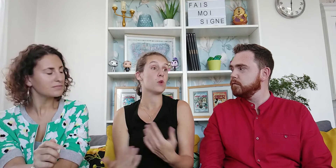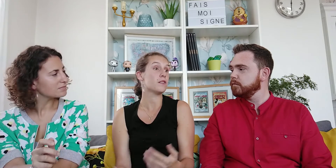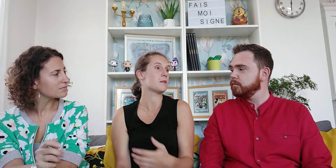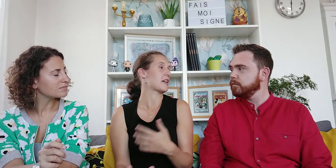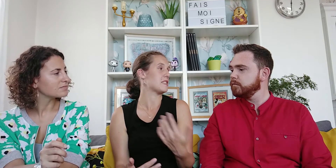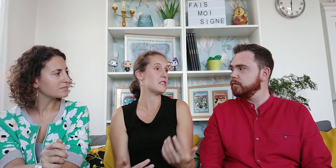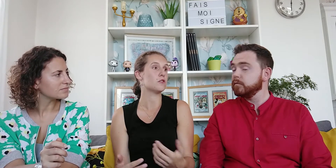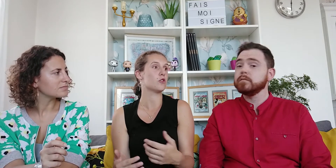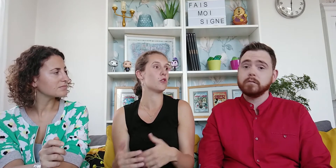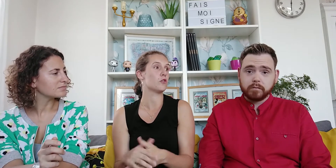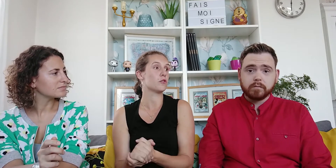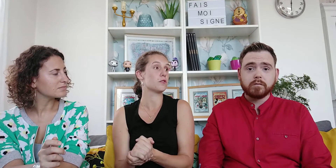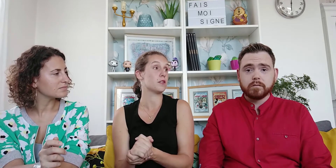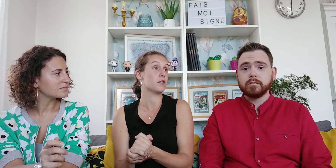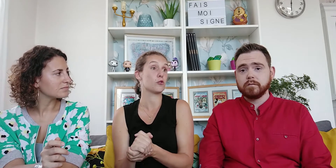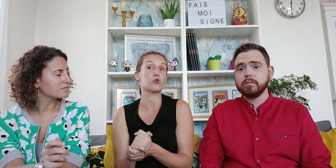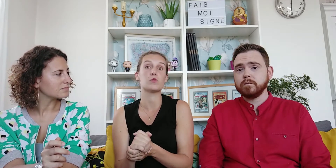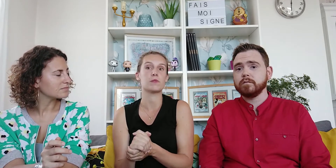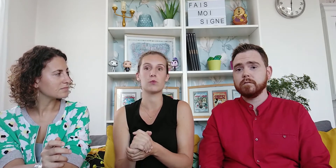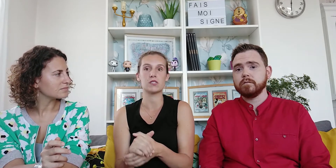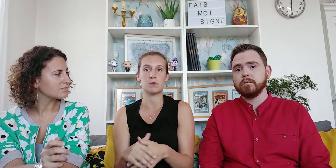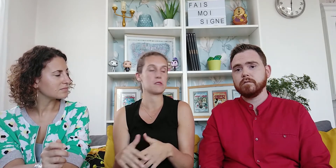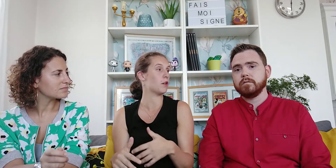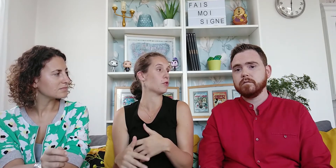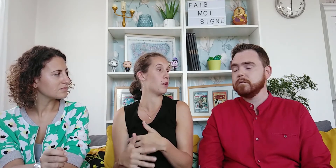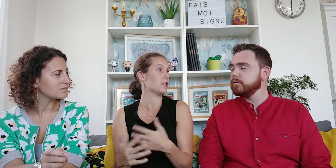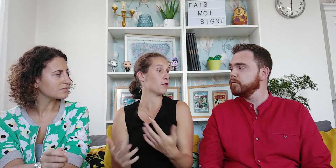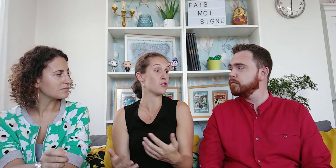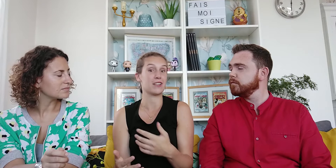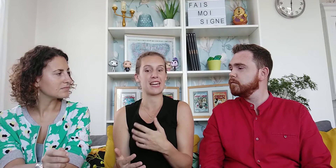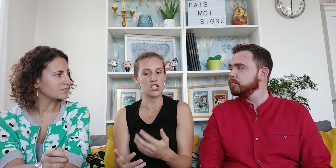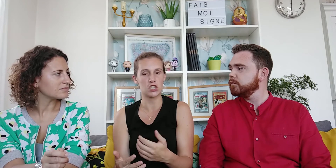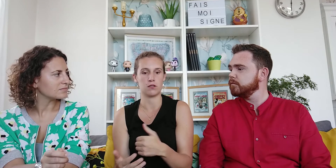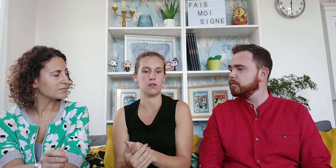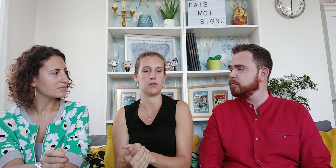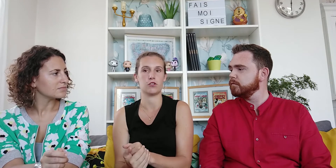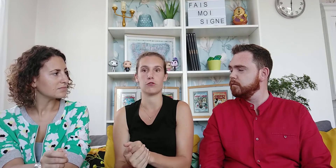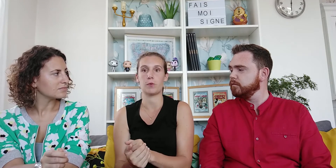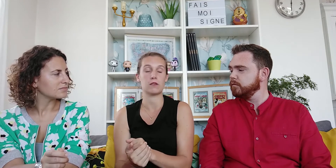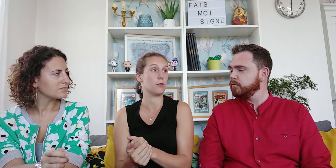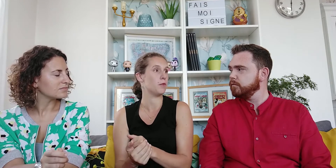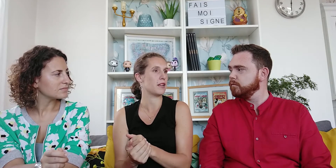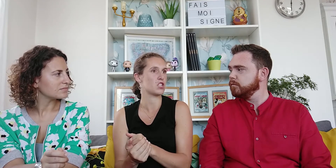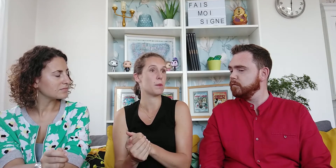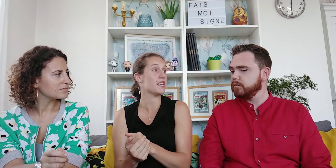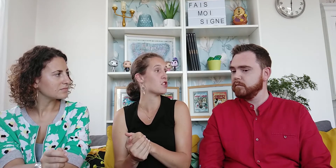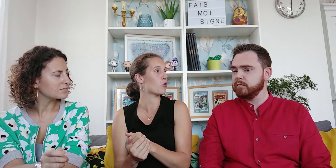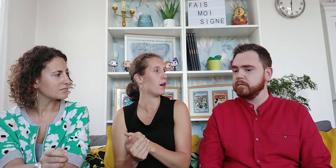dans des magazines, quand on suit un petit peu ce qui se passe dans le monde de la petite enfance, dans les crèches. J'ai entendu parler de la crèche Babillage, je crois,